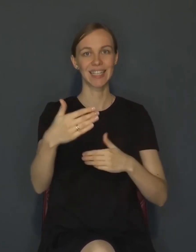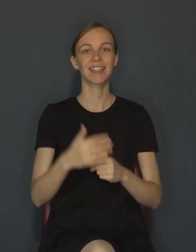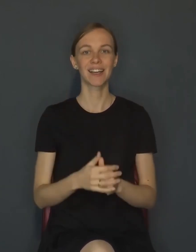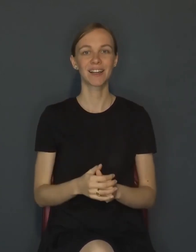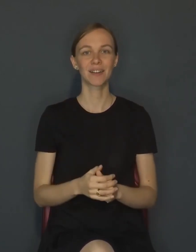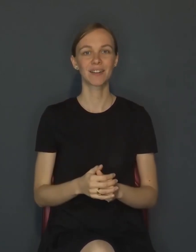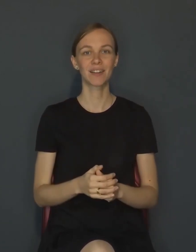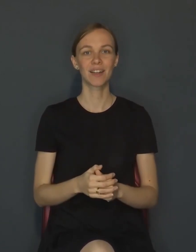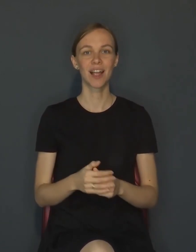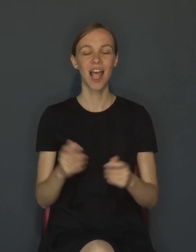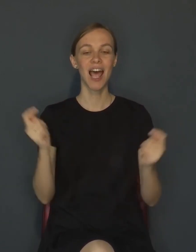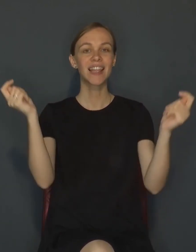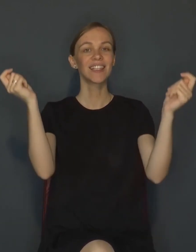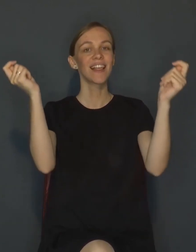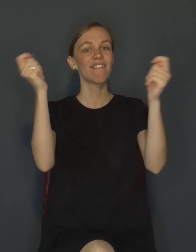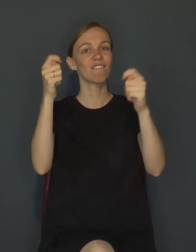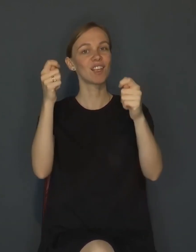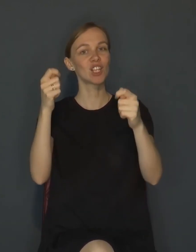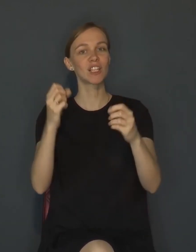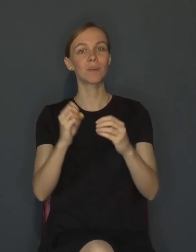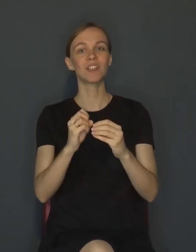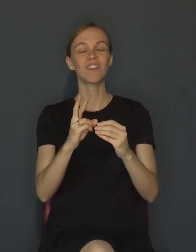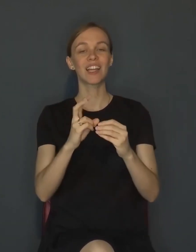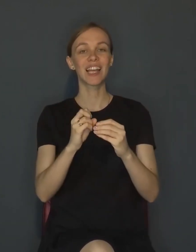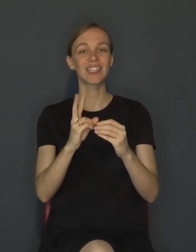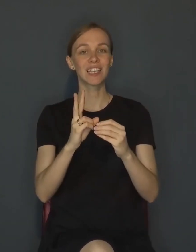завішеними 12 жирандолями